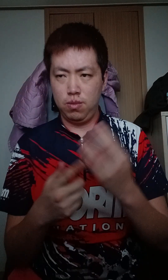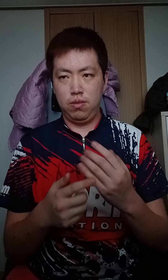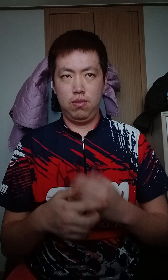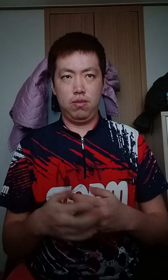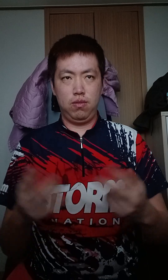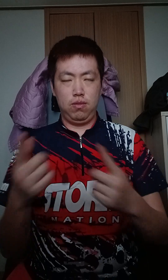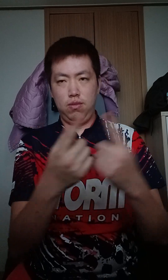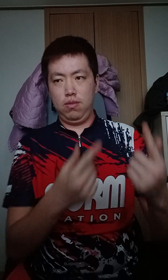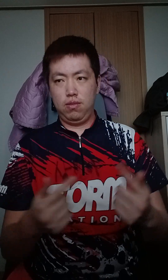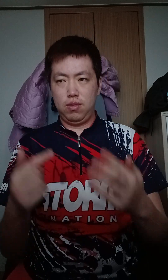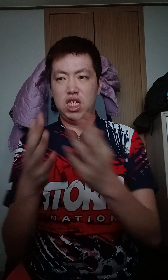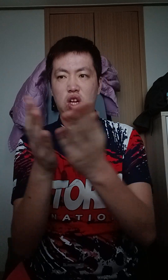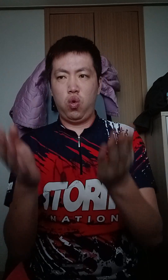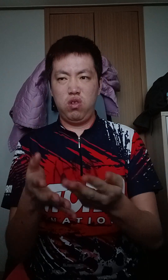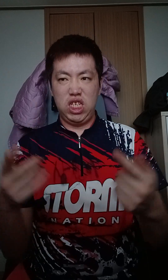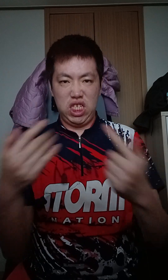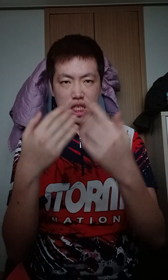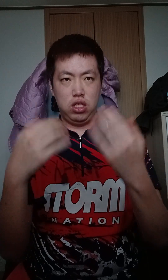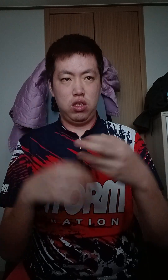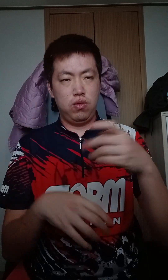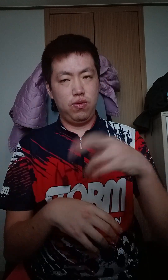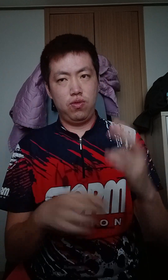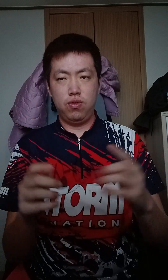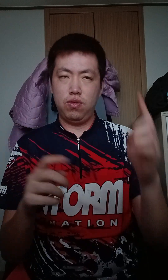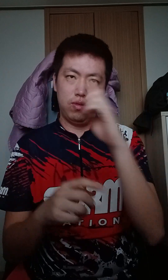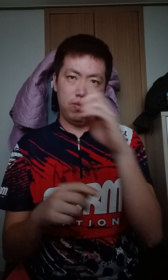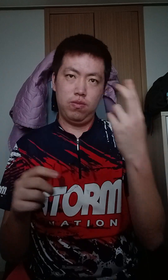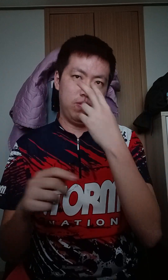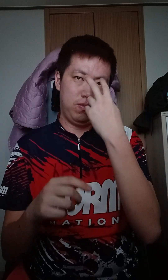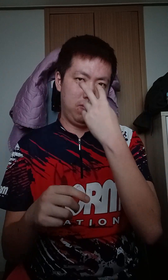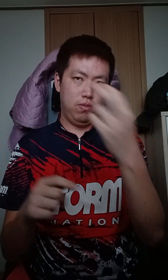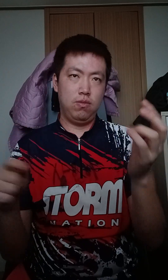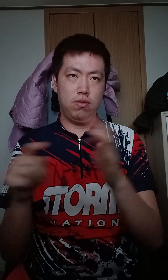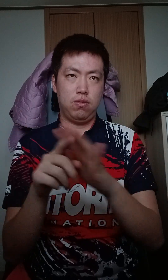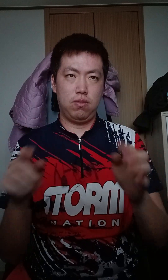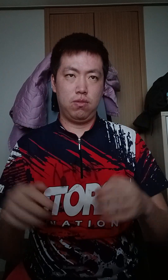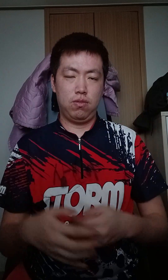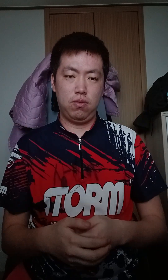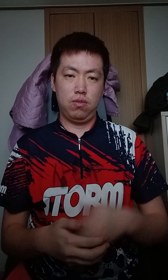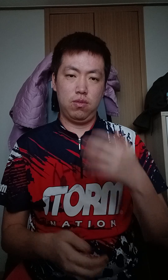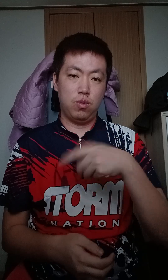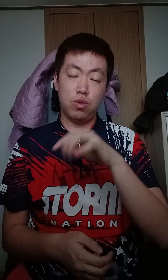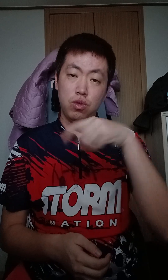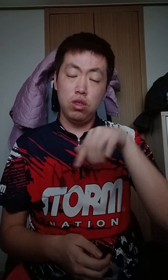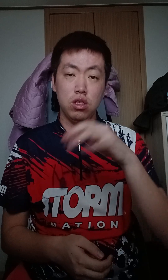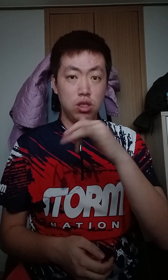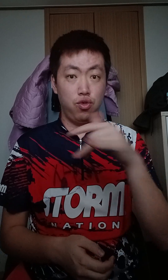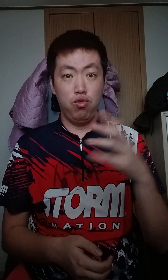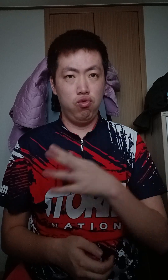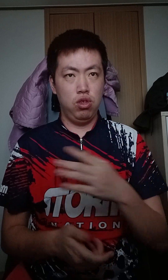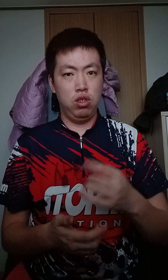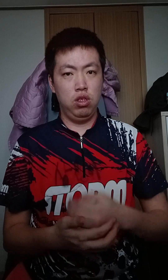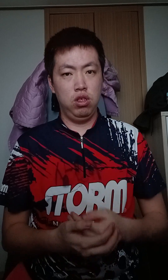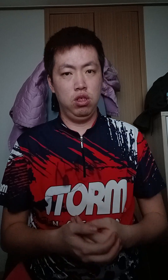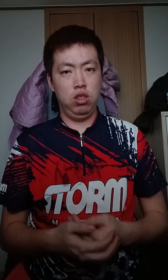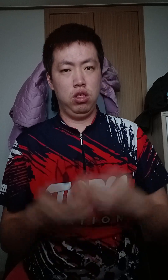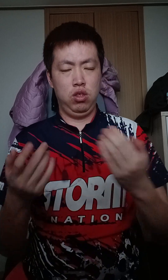있는 장애인 거주시설이 KBS 취재팀에 포착됐습니다. 관리감독기관인 제주시는 수년간 방치한